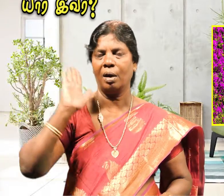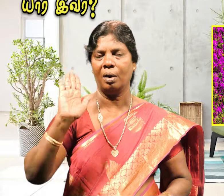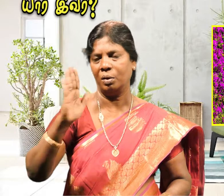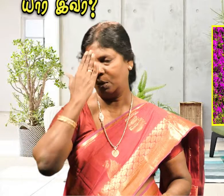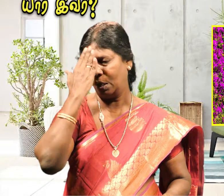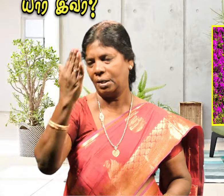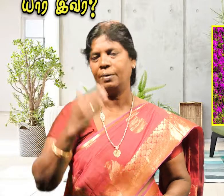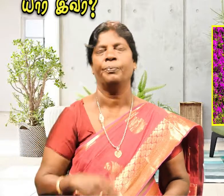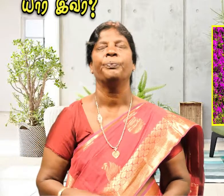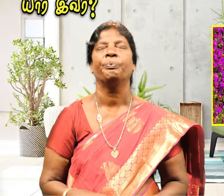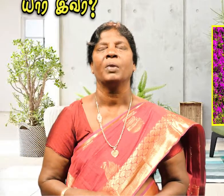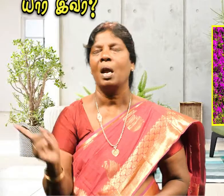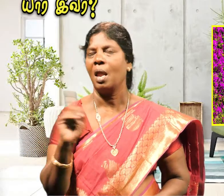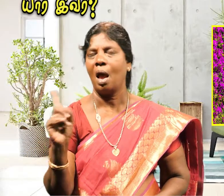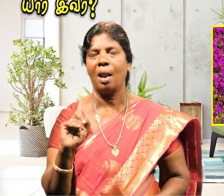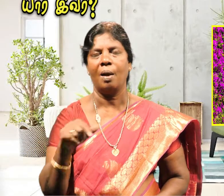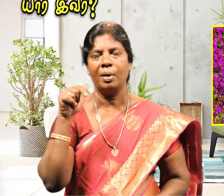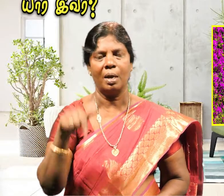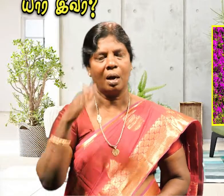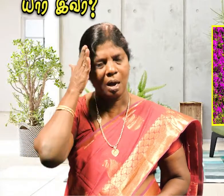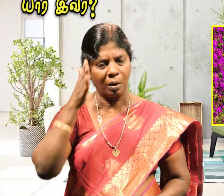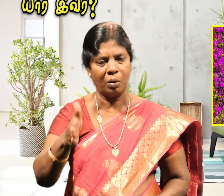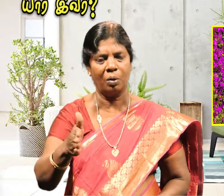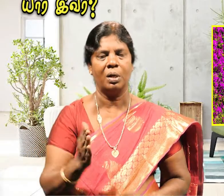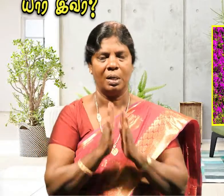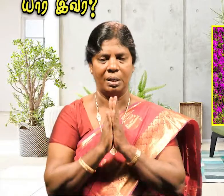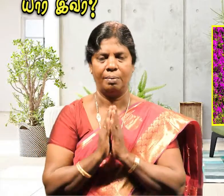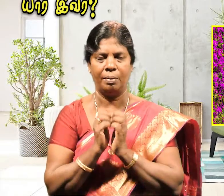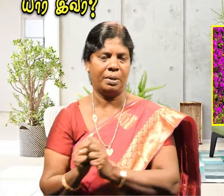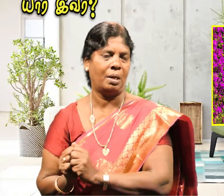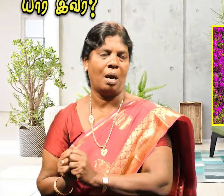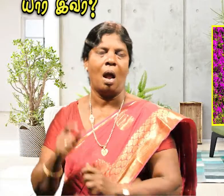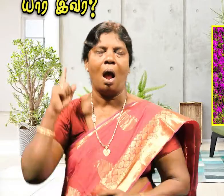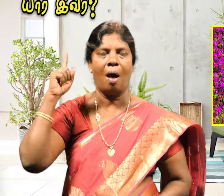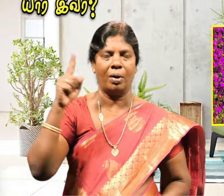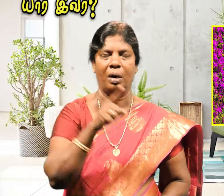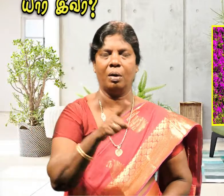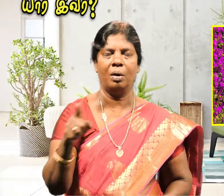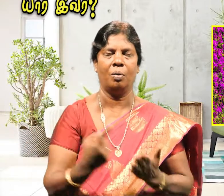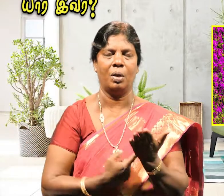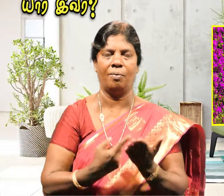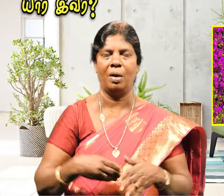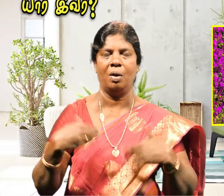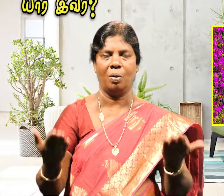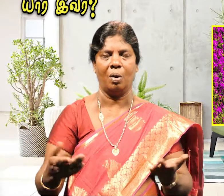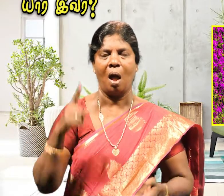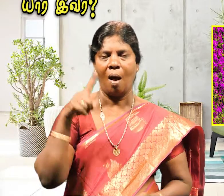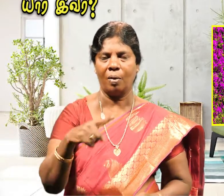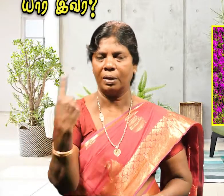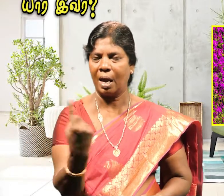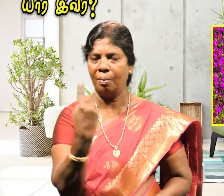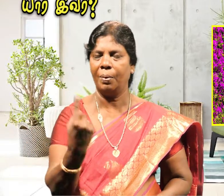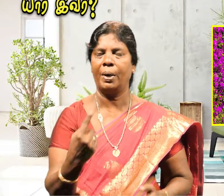ஆண்டவராய் இருப்பதற்காக நன்றி. யாரெல்லாம் இதை கருத்தோடு ஜெபம் செய்தார்களோ அவர்களுக்கு உதவி செய்யும்.